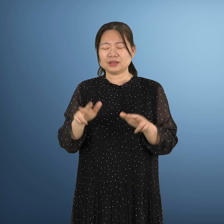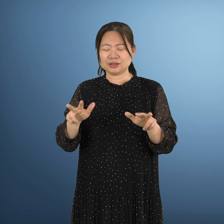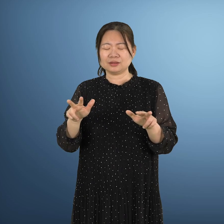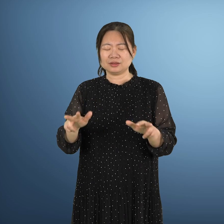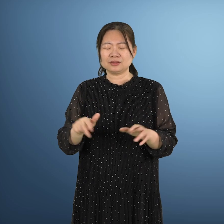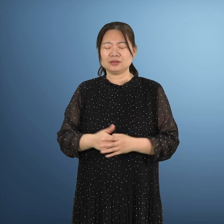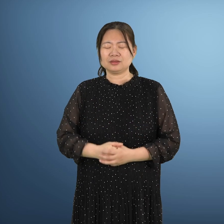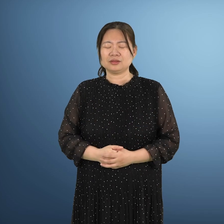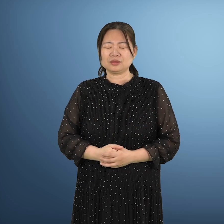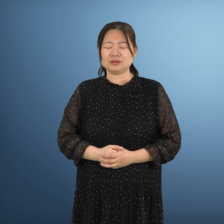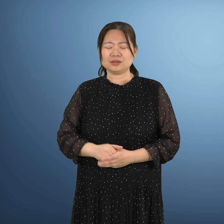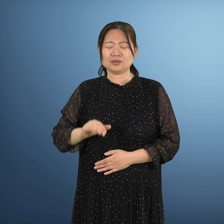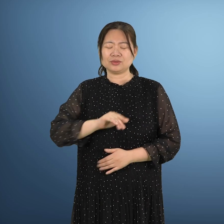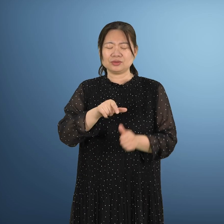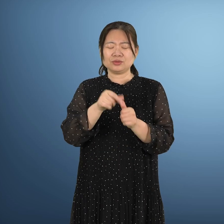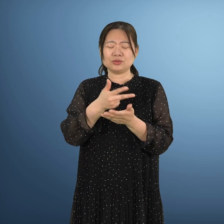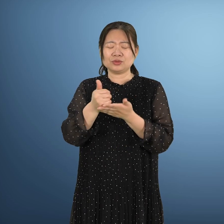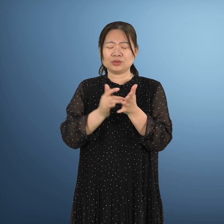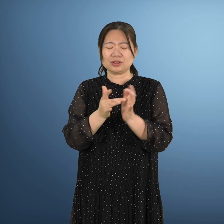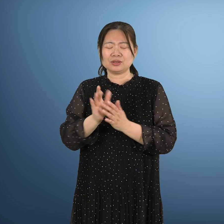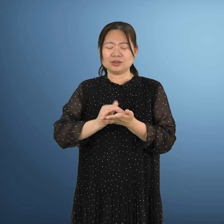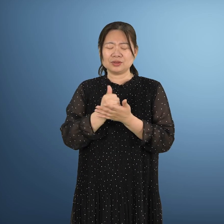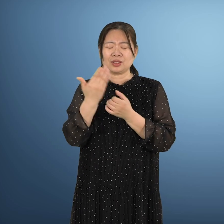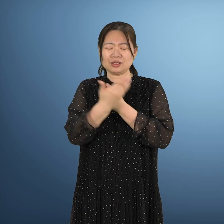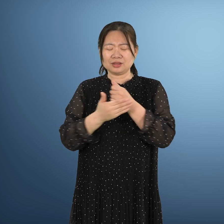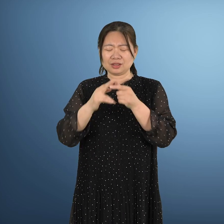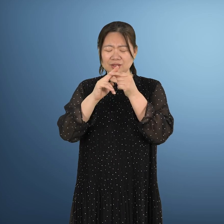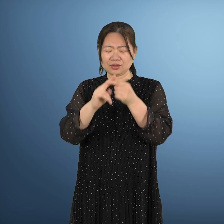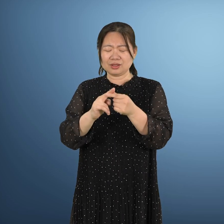지금은 우리 구주 예수 그리스도의 은혜와